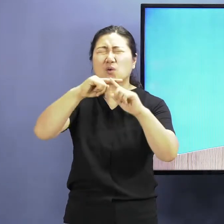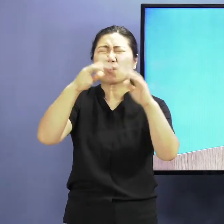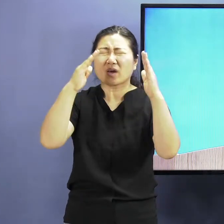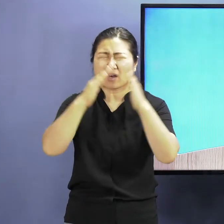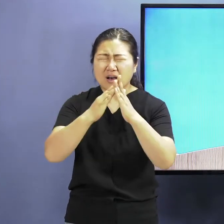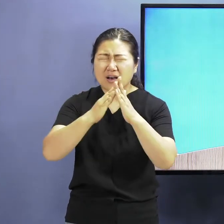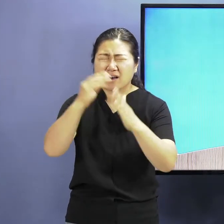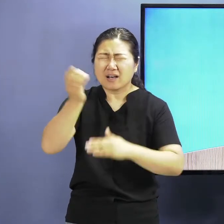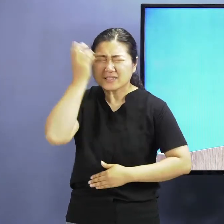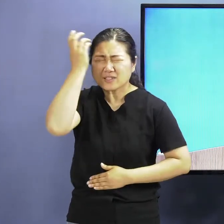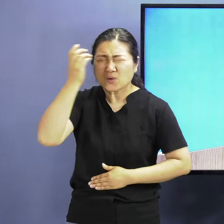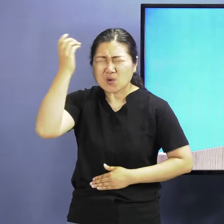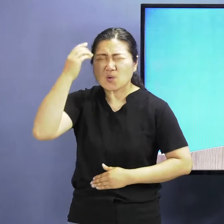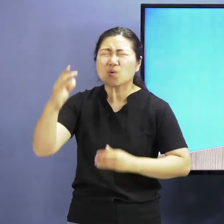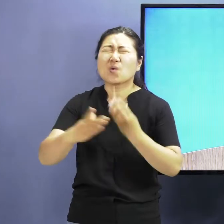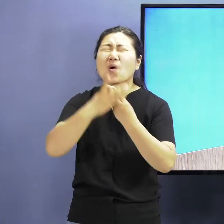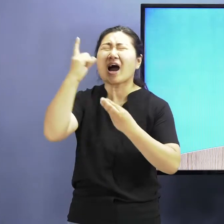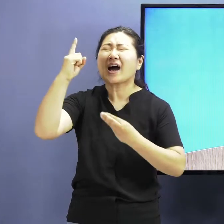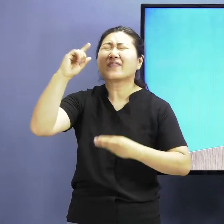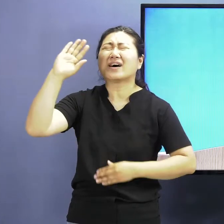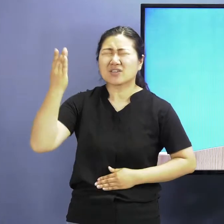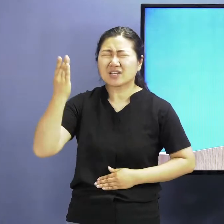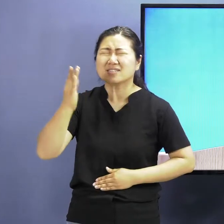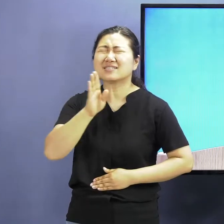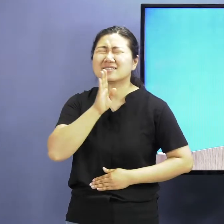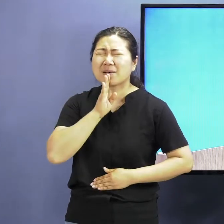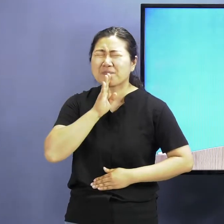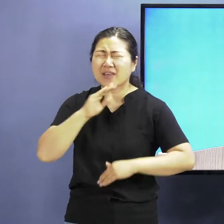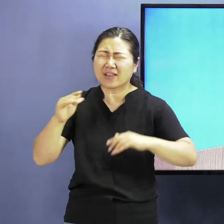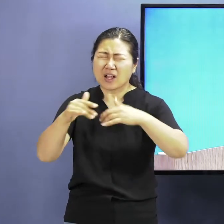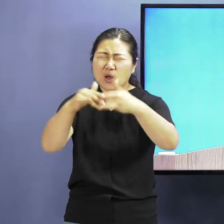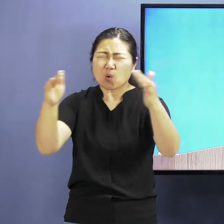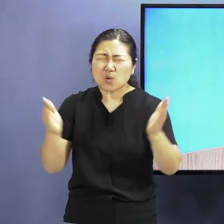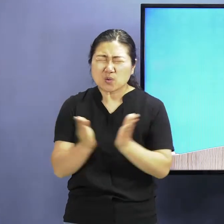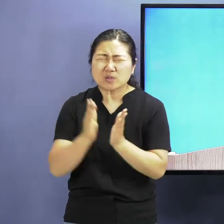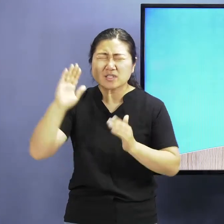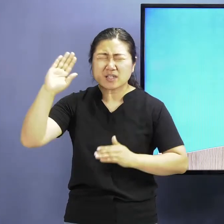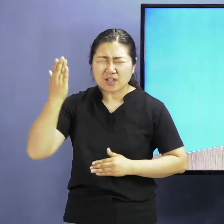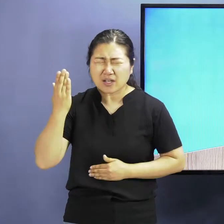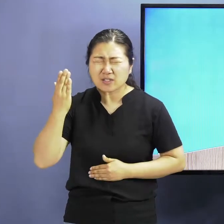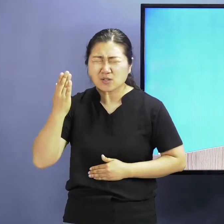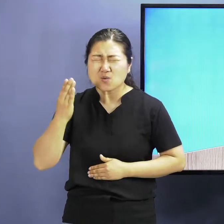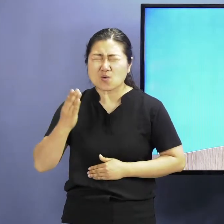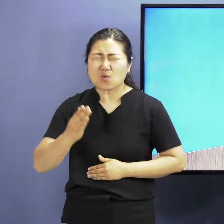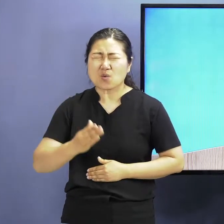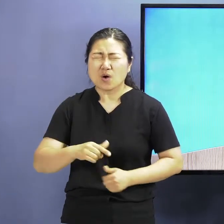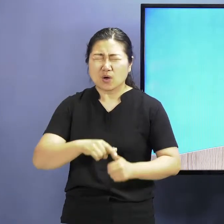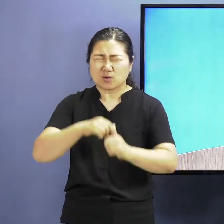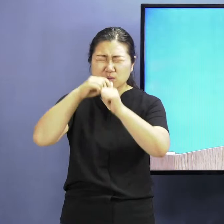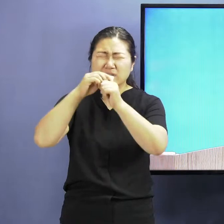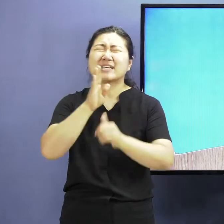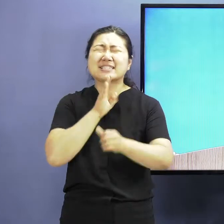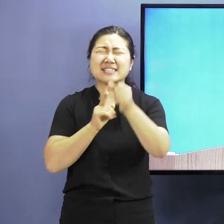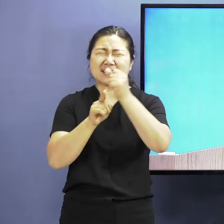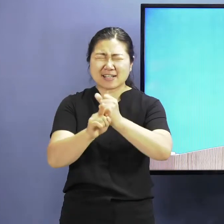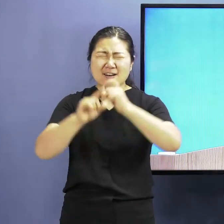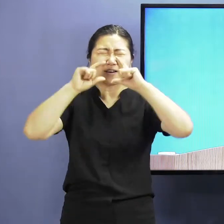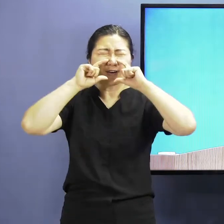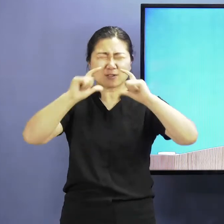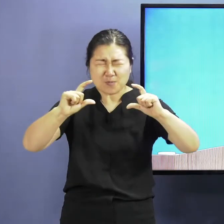되는 참된 예배의 공동체 되게 하시고 구원의 진리가 강하게 선포되어 모든 성도가